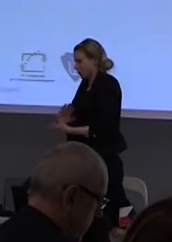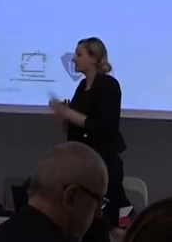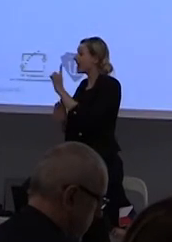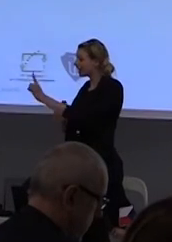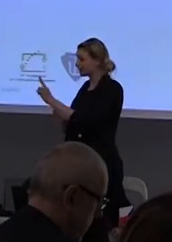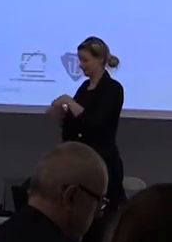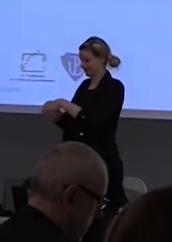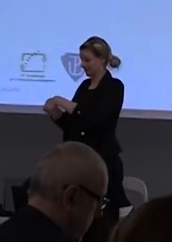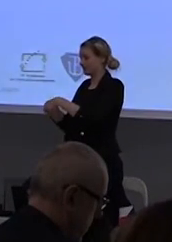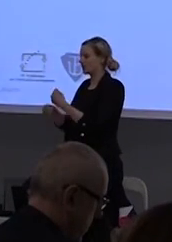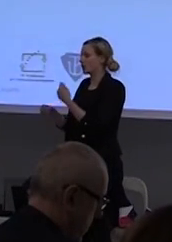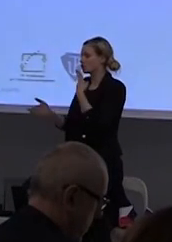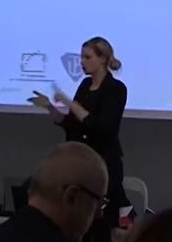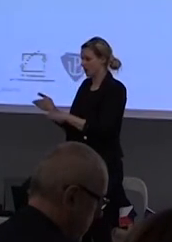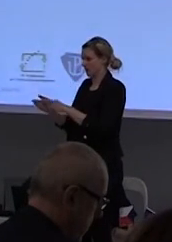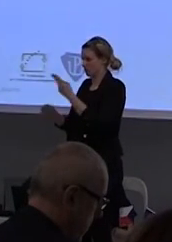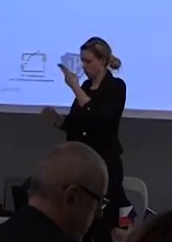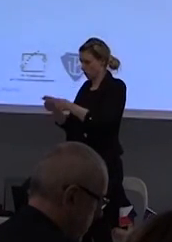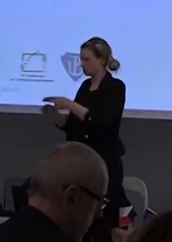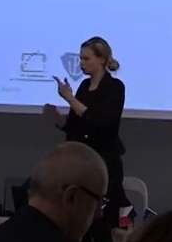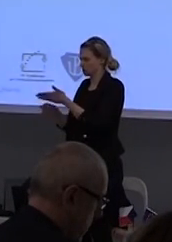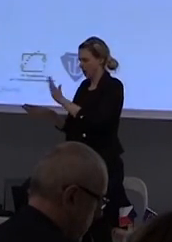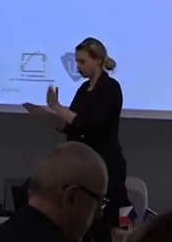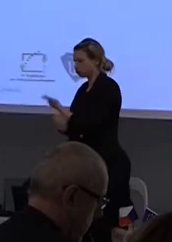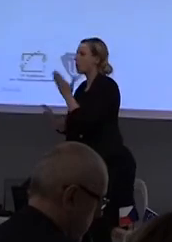na webových stránkách projektu